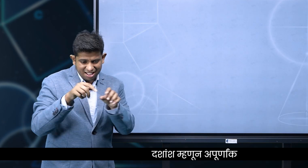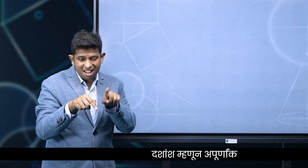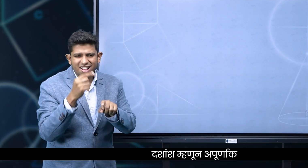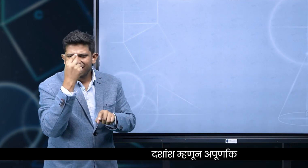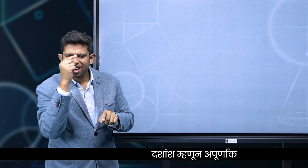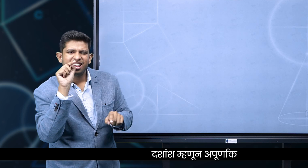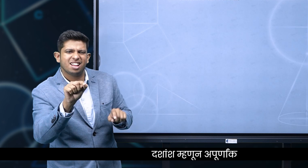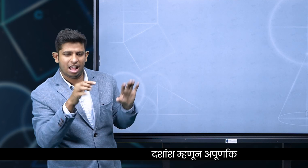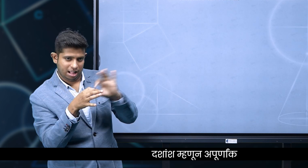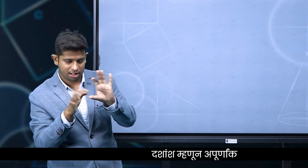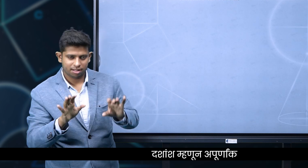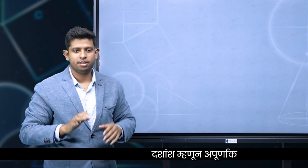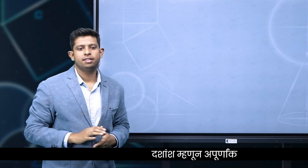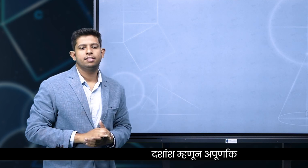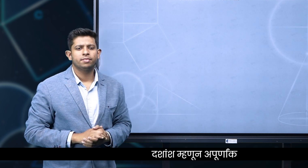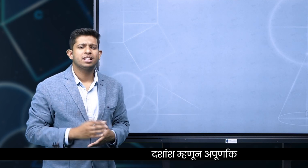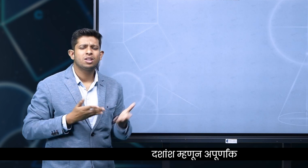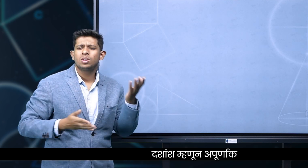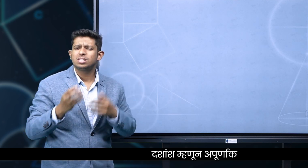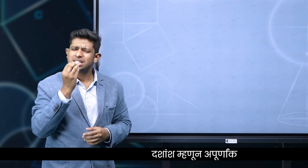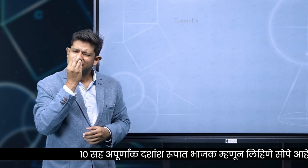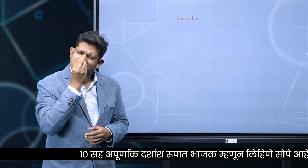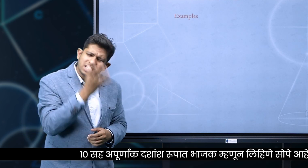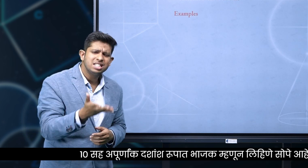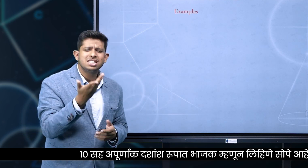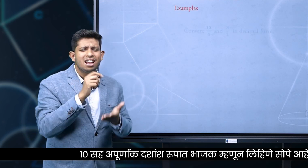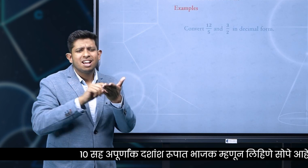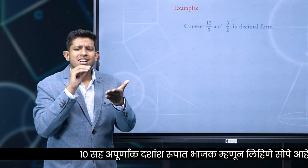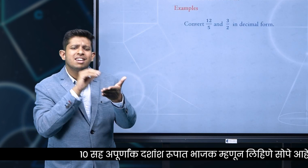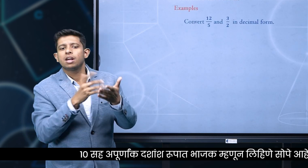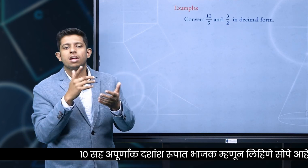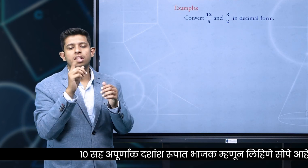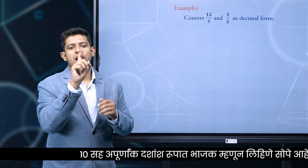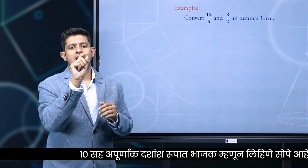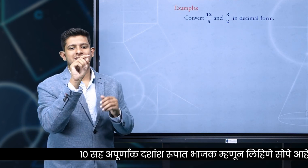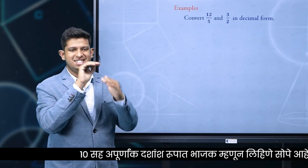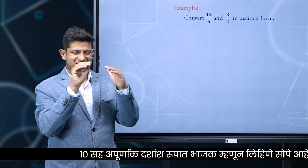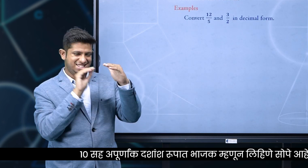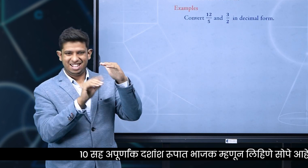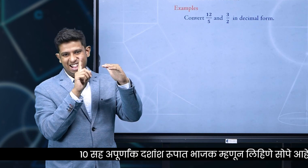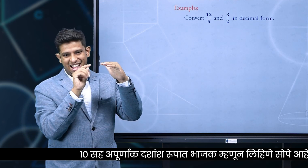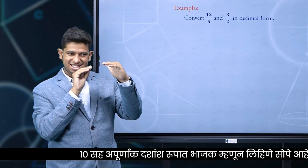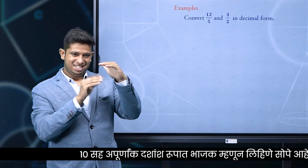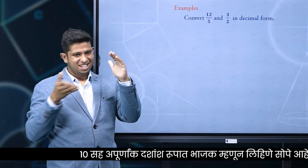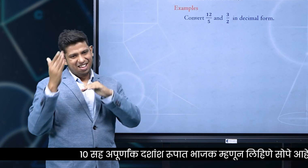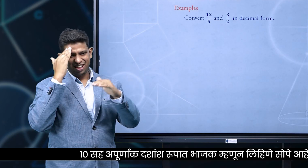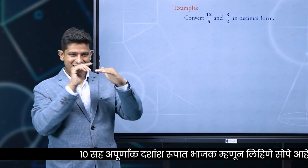दशांश म्हणून अपूर्णांक. 10 सह अपूर्णांक दशांश रूपात भाजक म्हणून लिहिणे सोपे